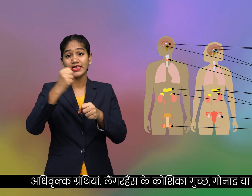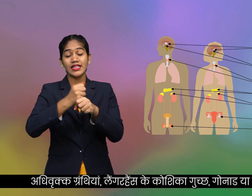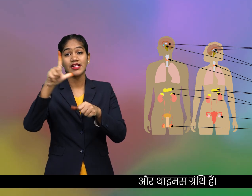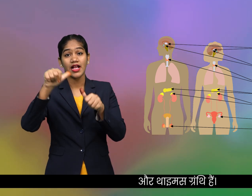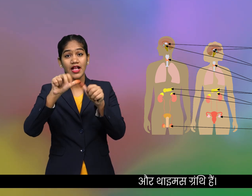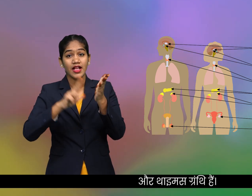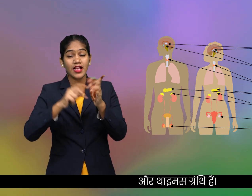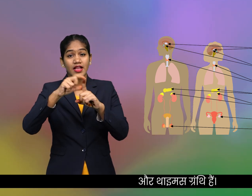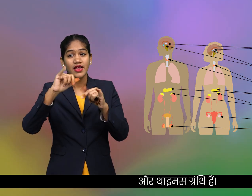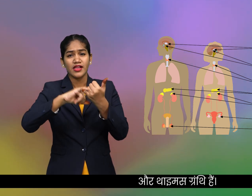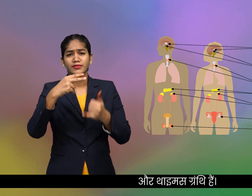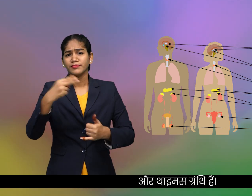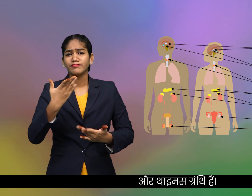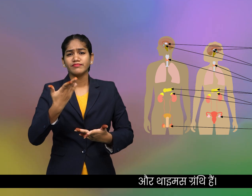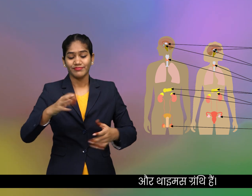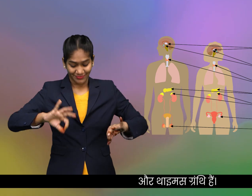अंडाशय और